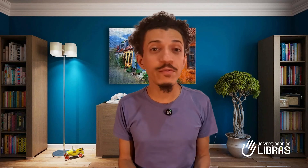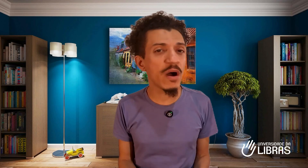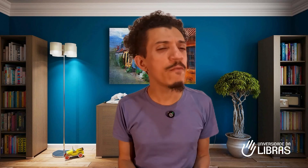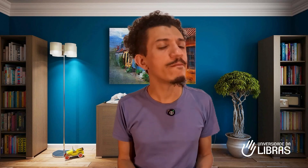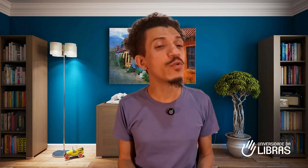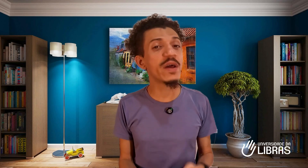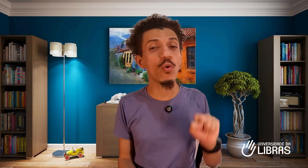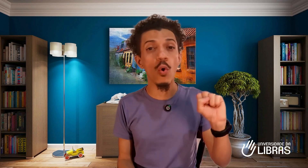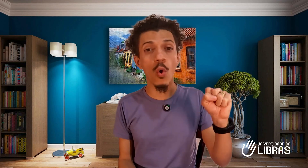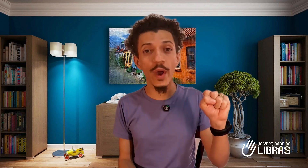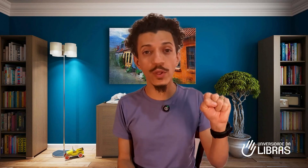mão número 8.